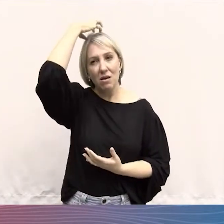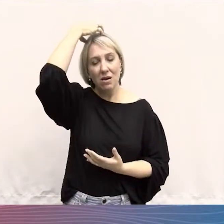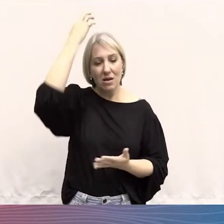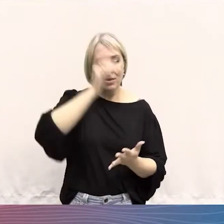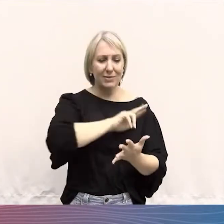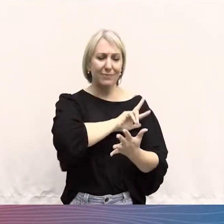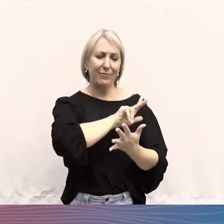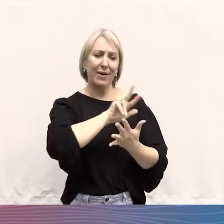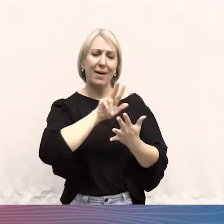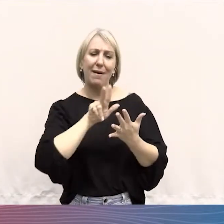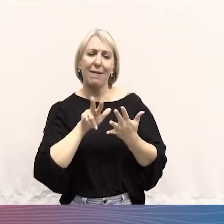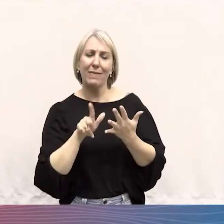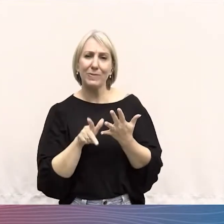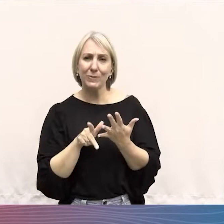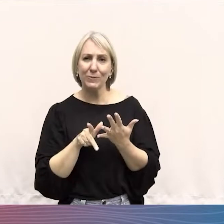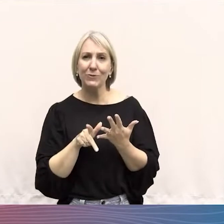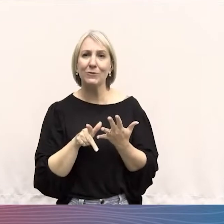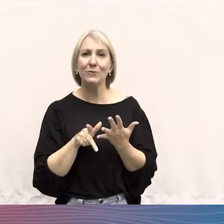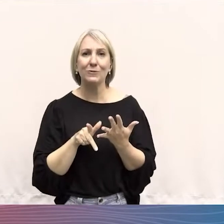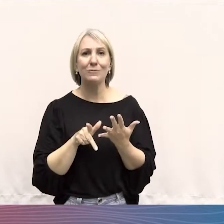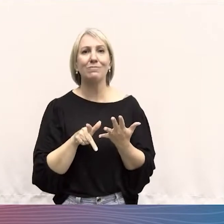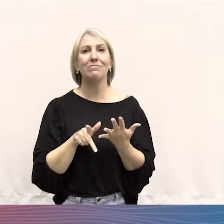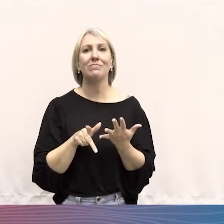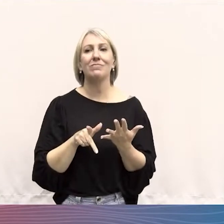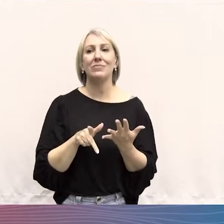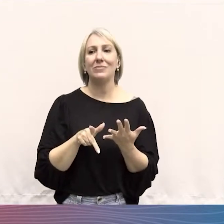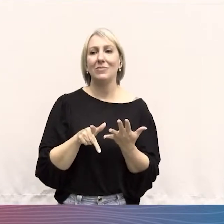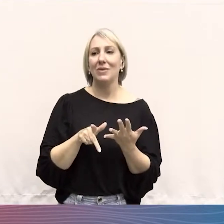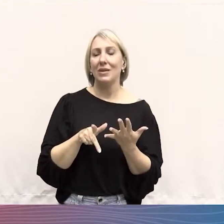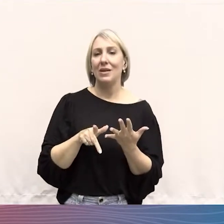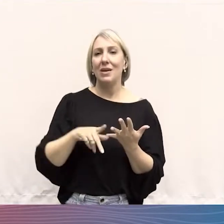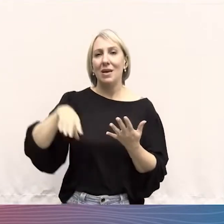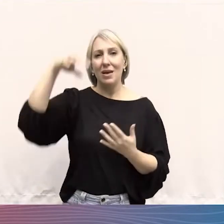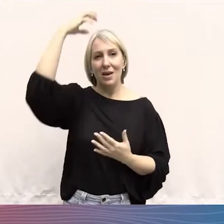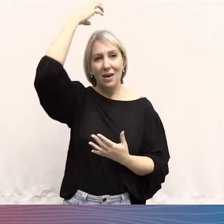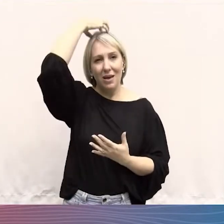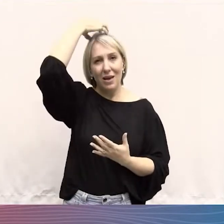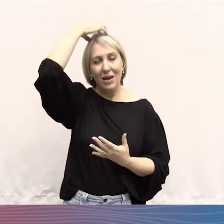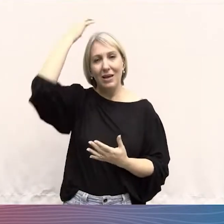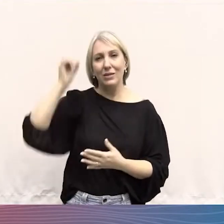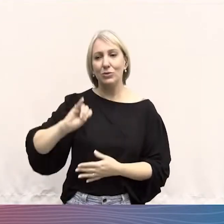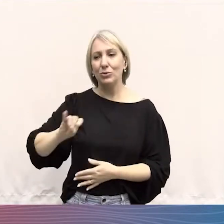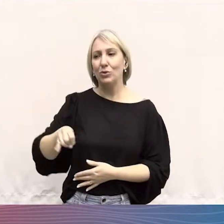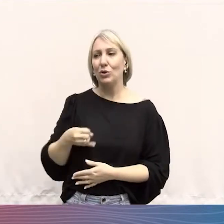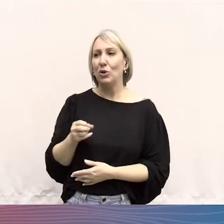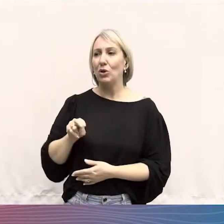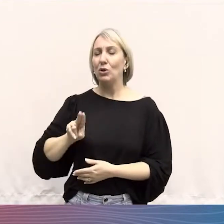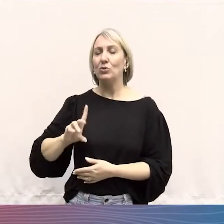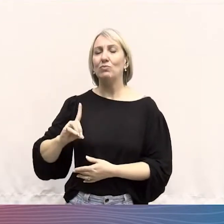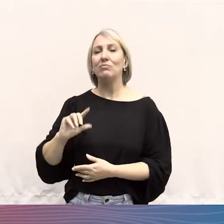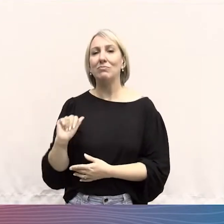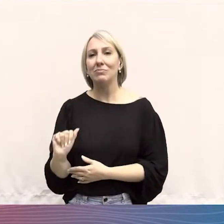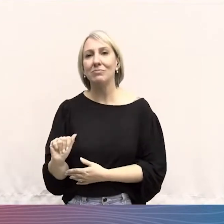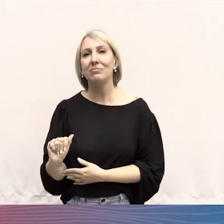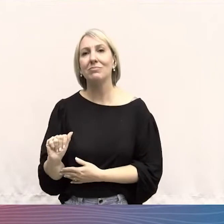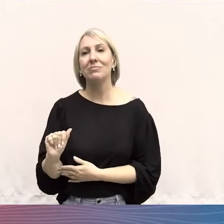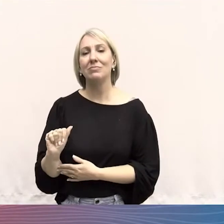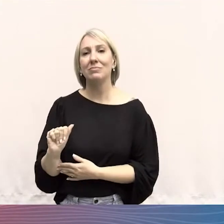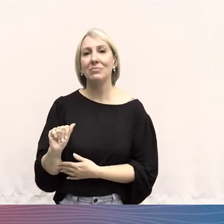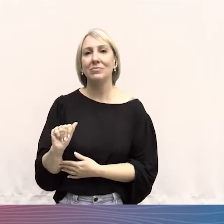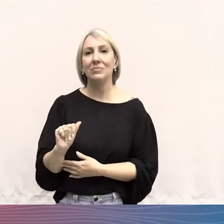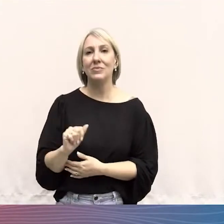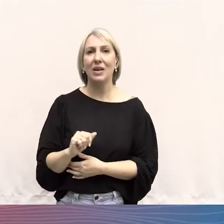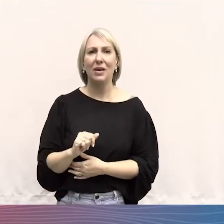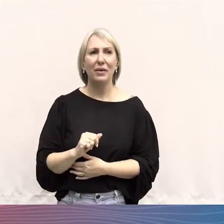em Israel, reino de Judá, reino de Israel, todos os reis ali, irmãos, exceto